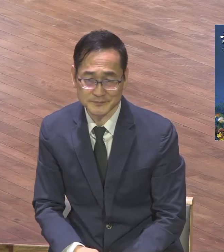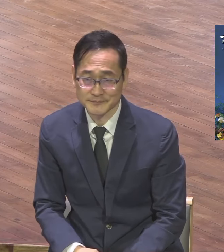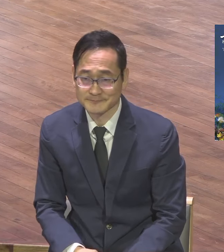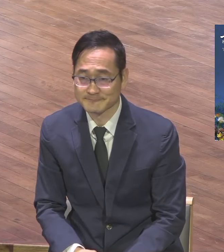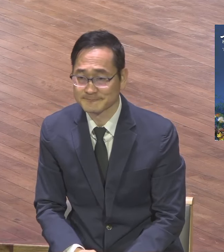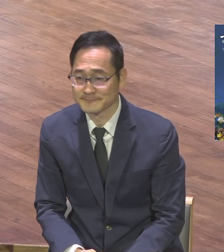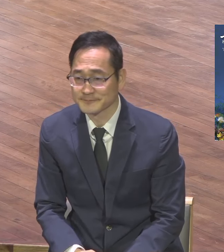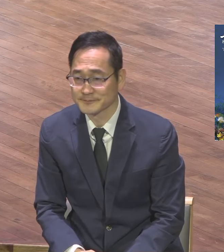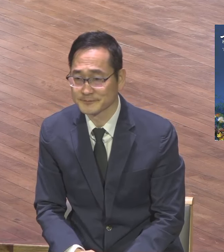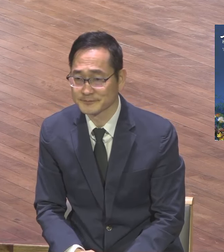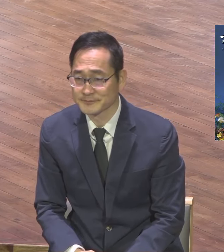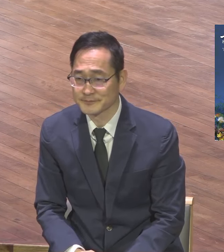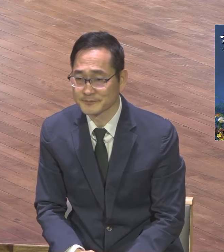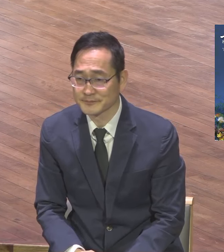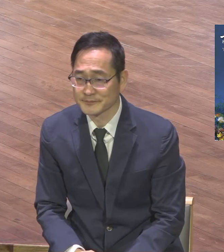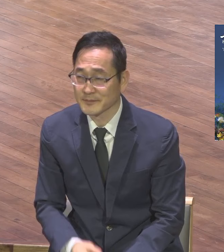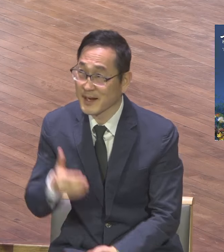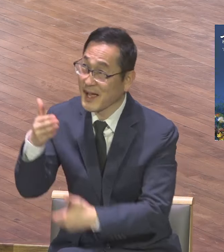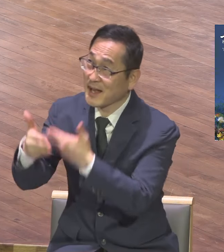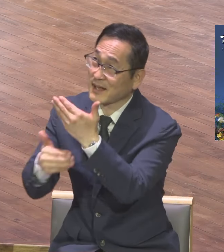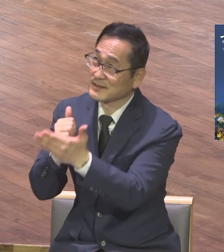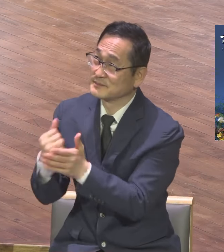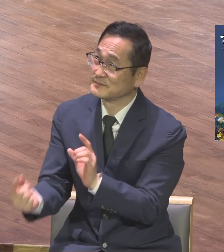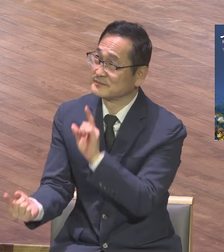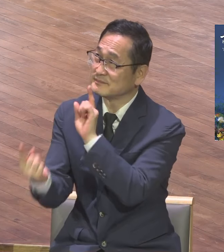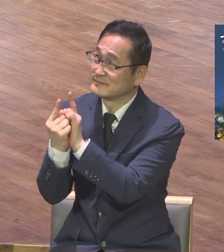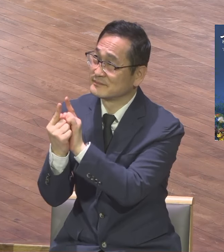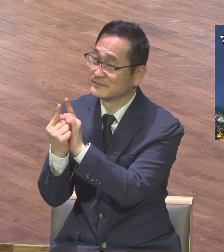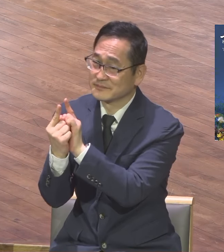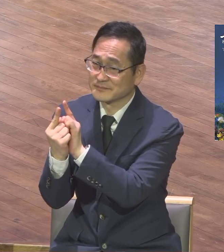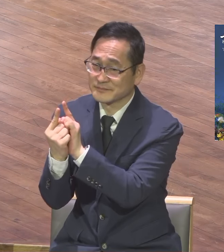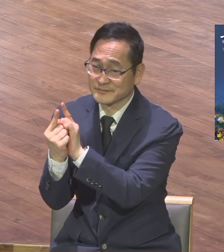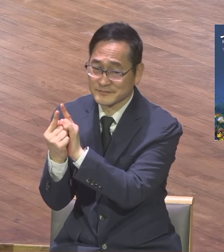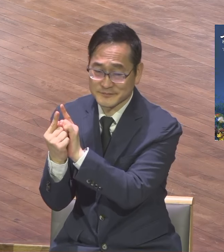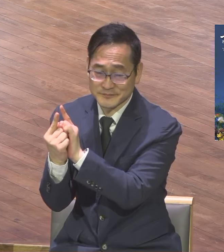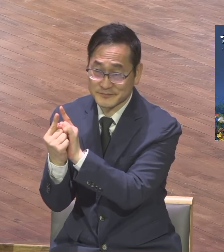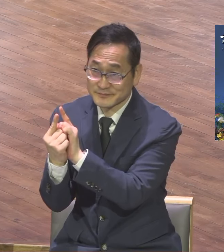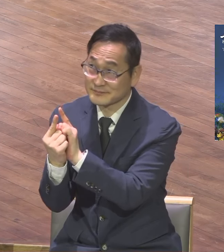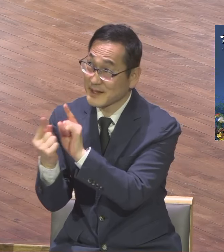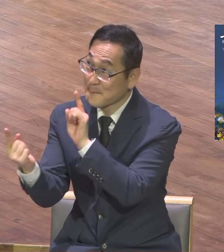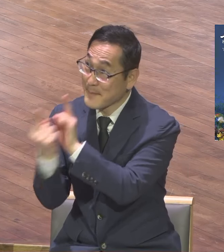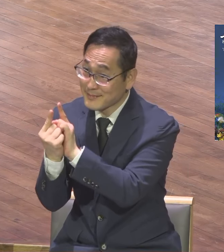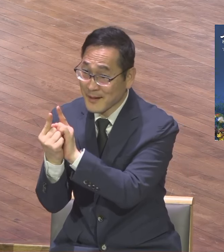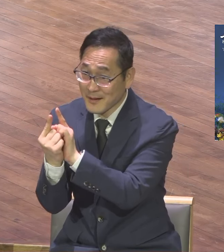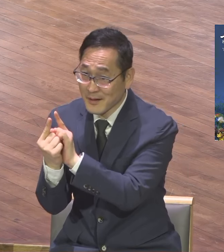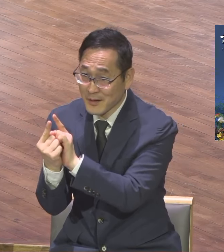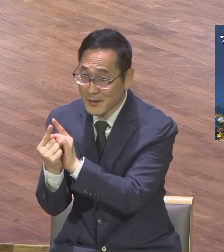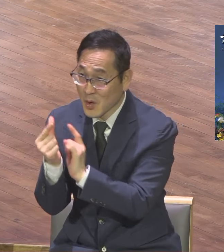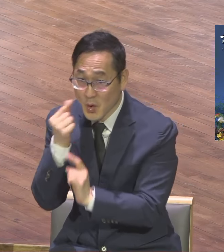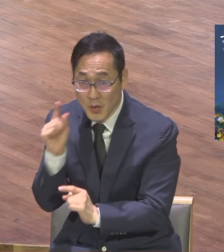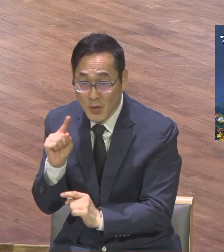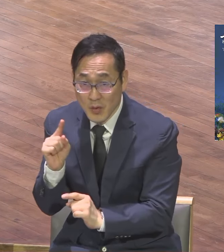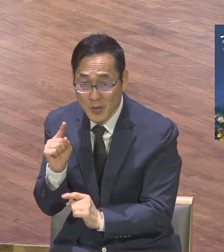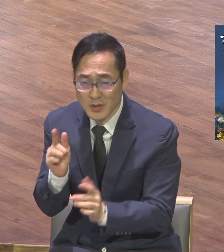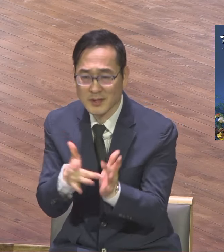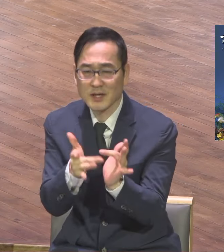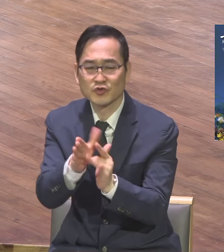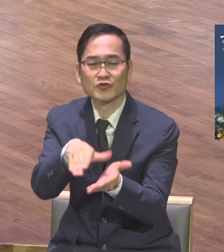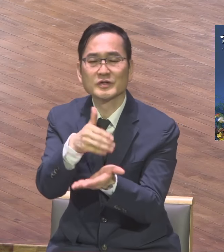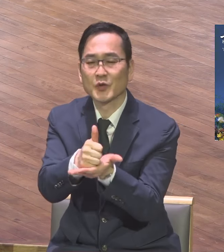예배예요. 하나님과 교제를 그리스도의 값진 희생을 통해서 우리는 삶 속에서 누려야 합니다. 그